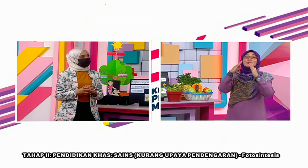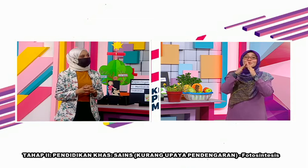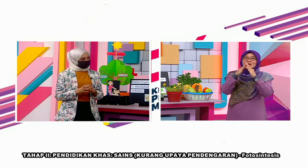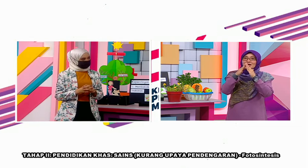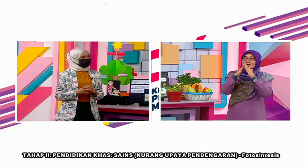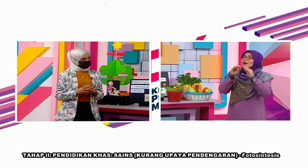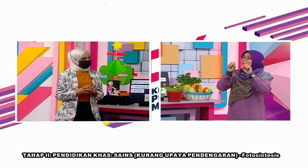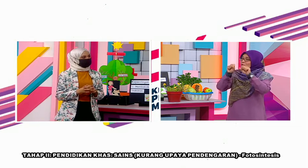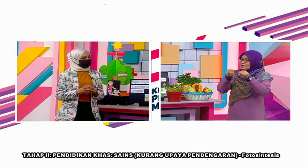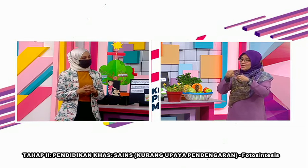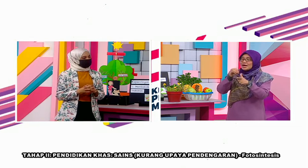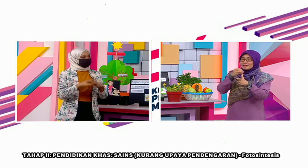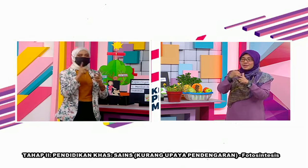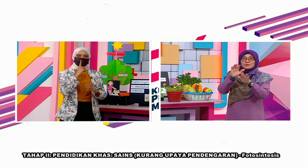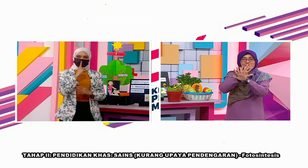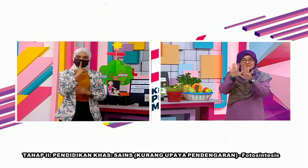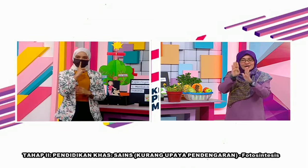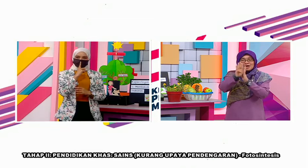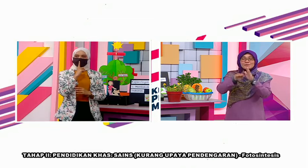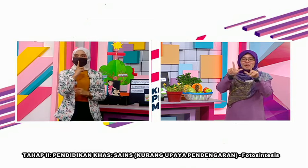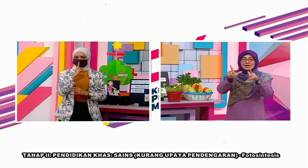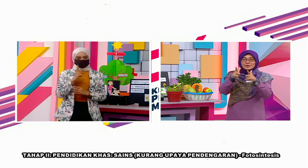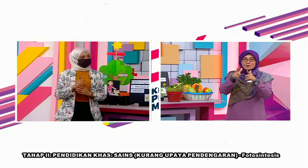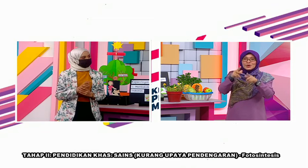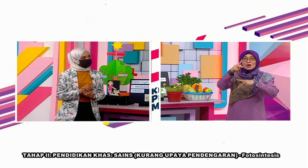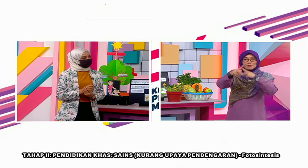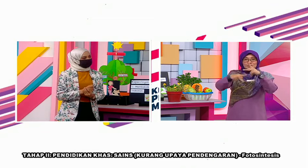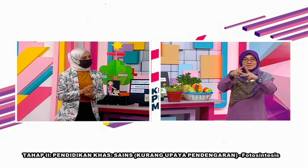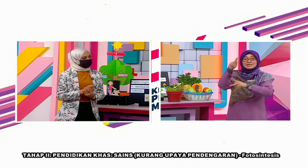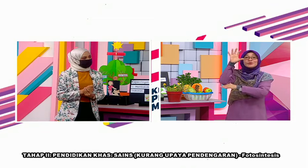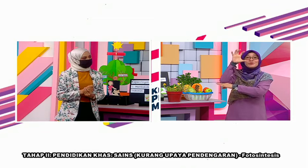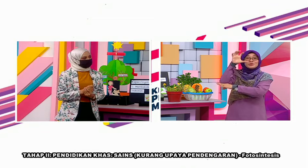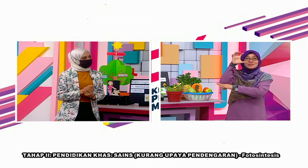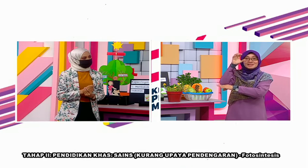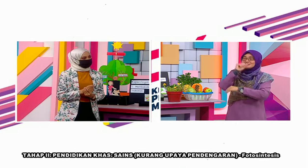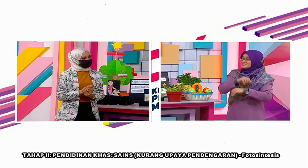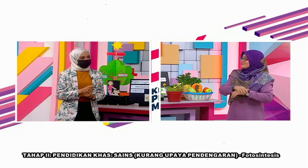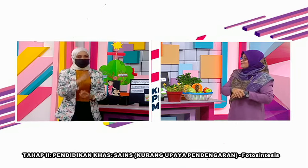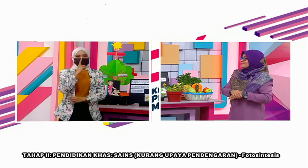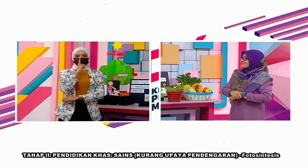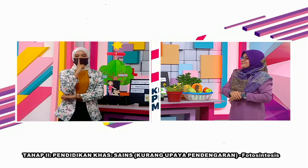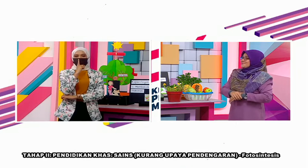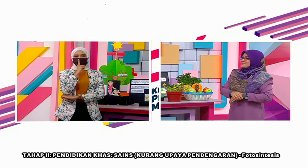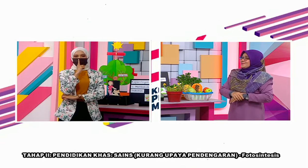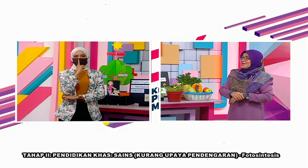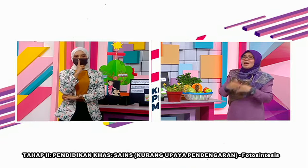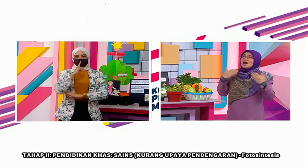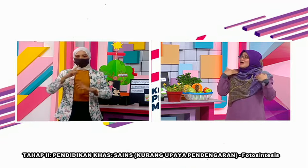rumah boleh atau tidak berlaku proses fotosintesis khan Oke tempat